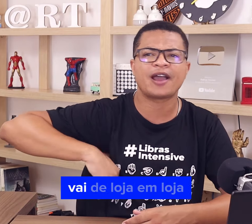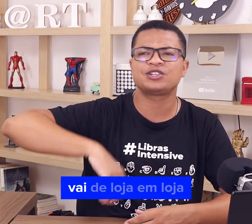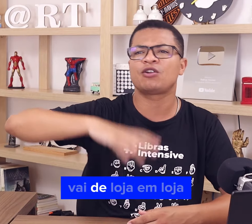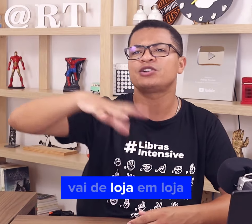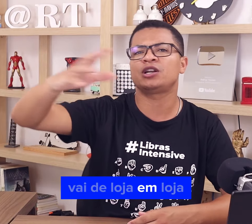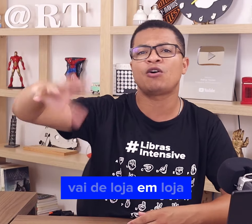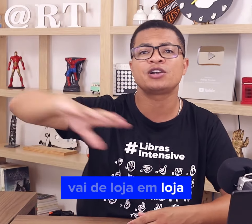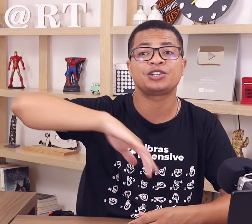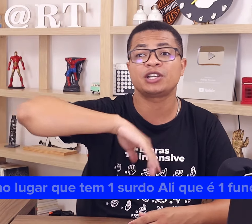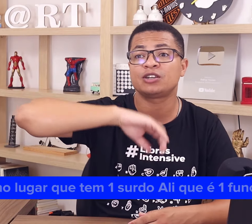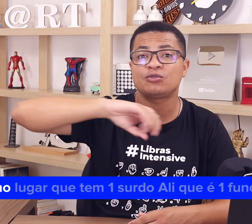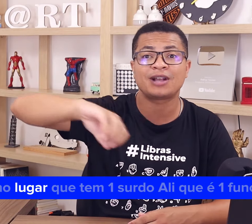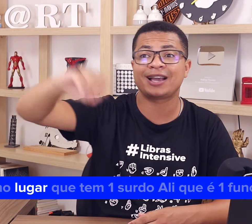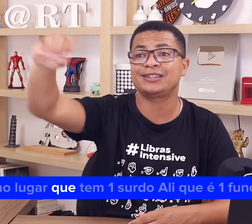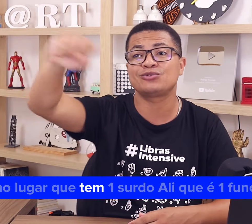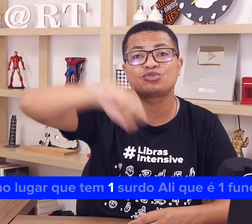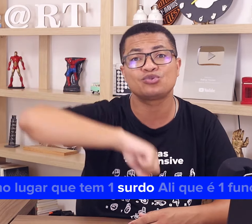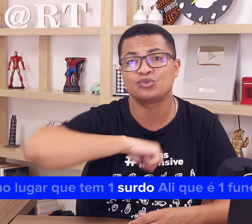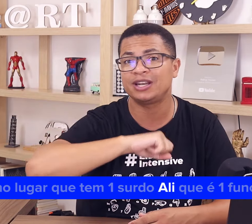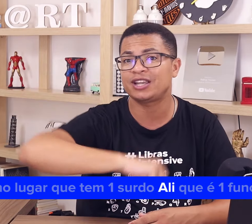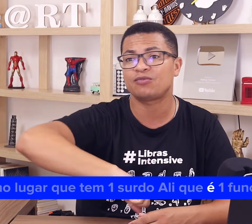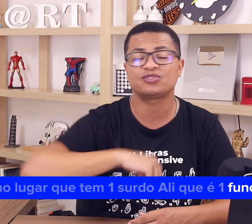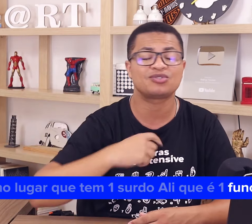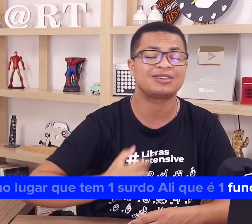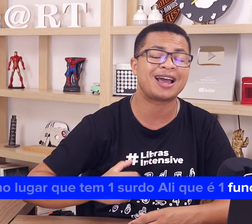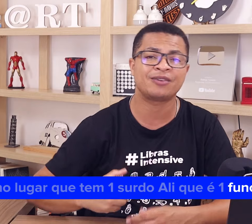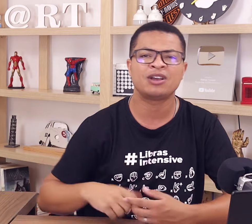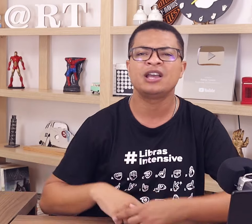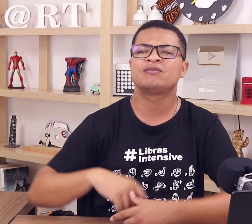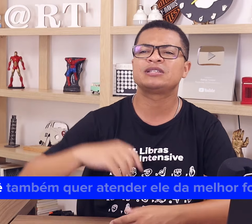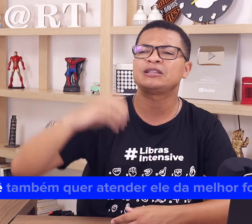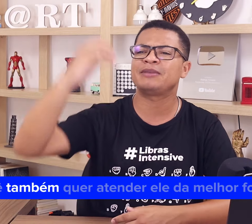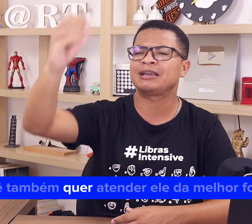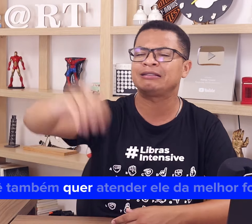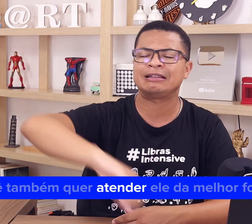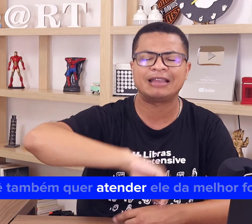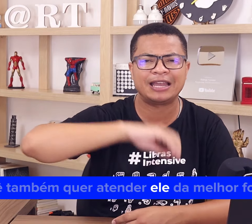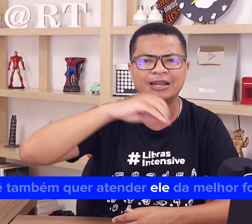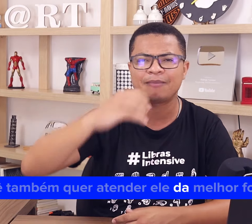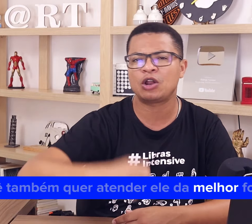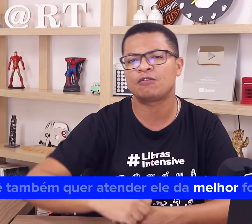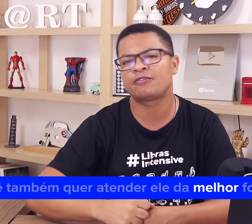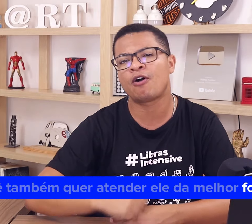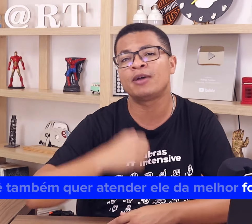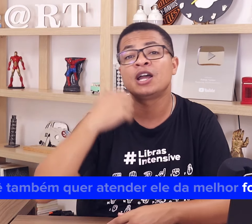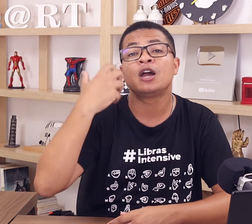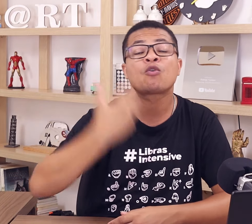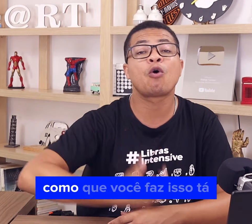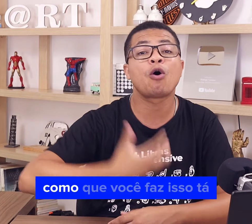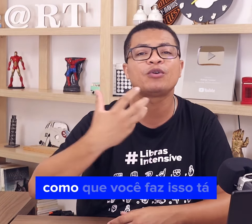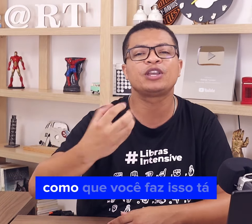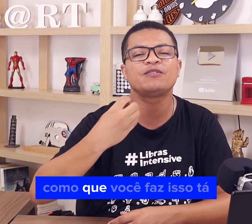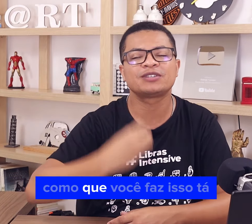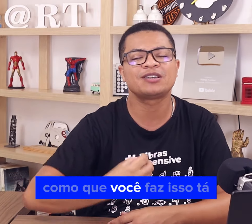vai de loja em loja, chega num lugar que tem um surdo ali, que um funcionário, você também quer atender ele da melhor forma, como que você